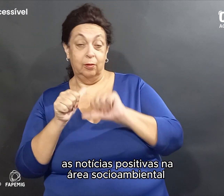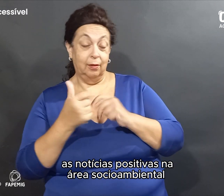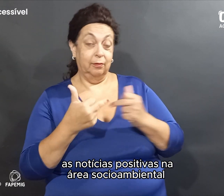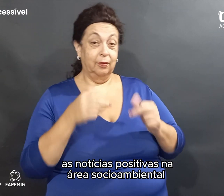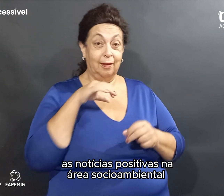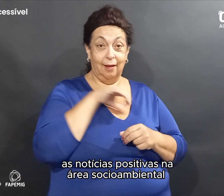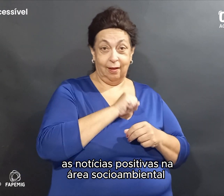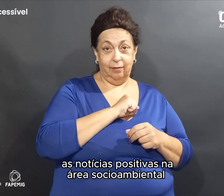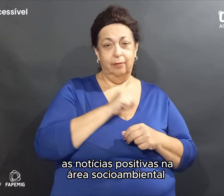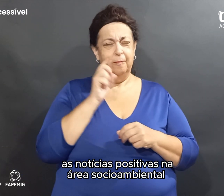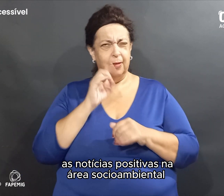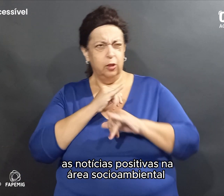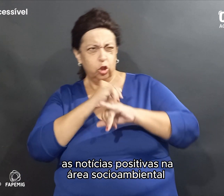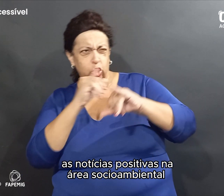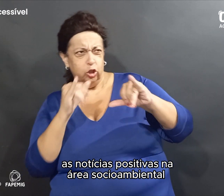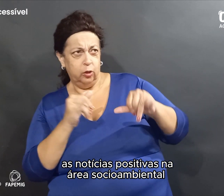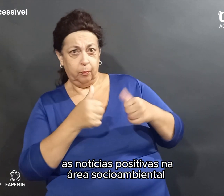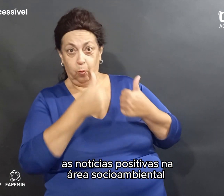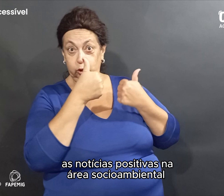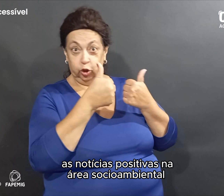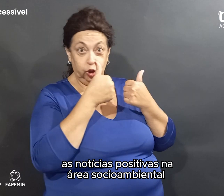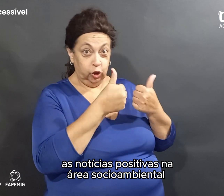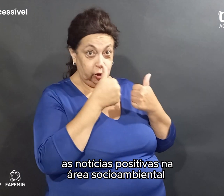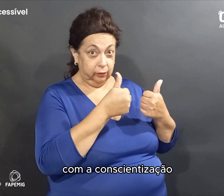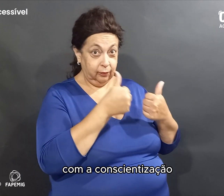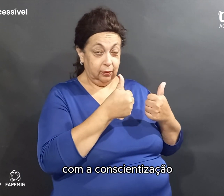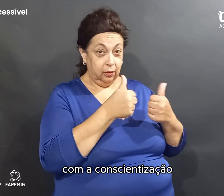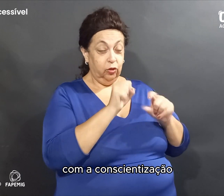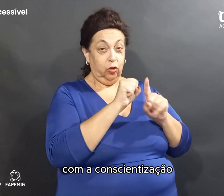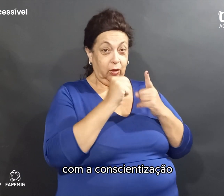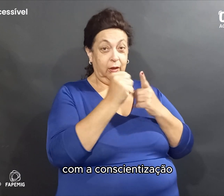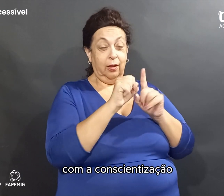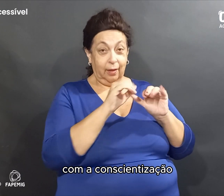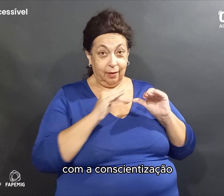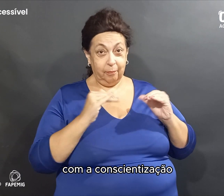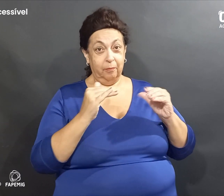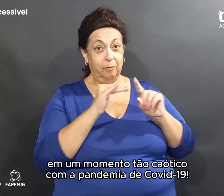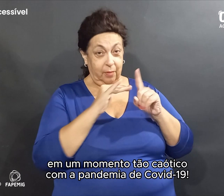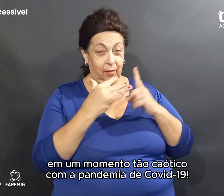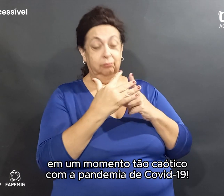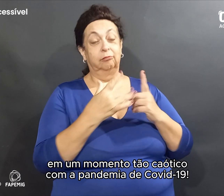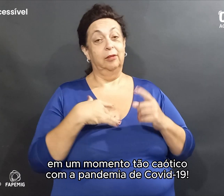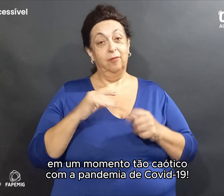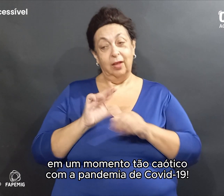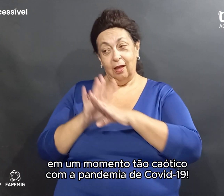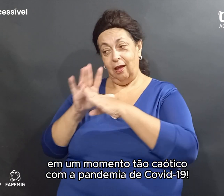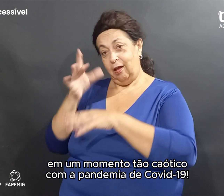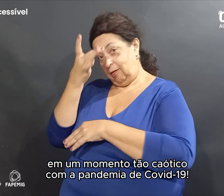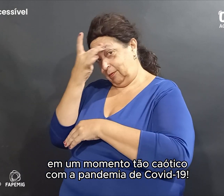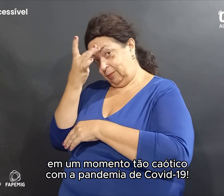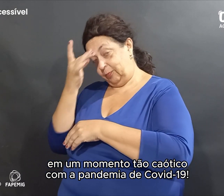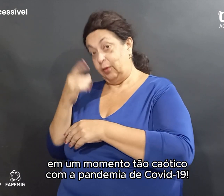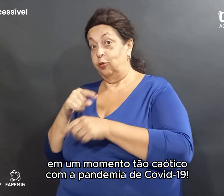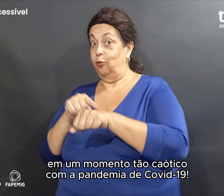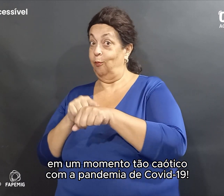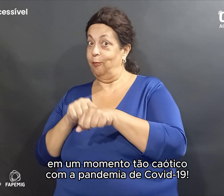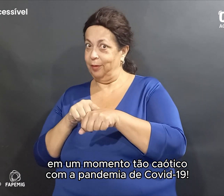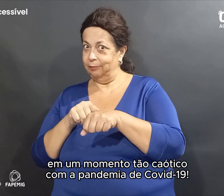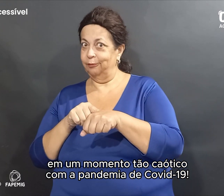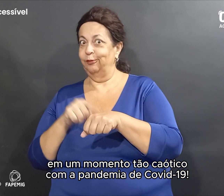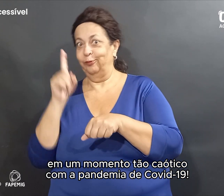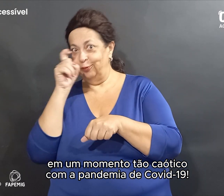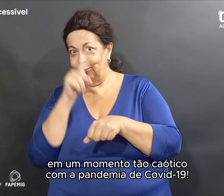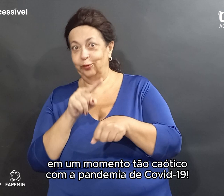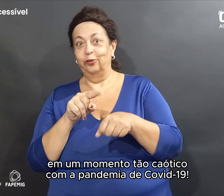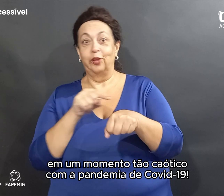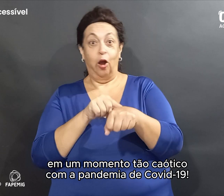as notícias positivas na área socioambiental com a conscientização em um momento tão caótico com a pandemia